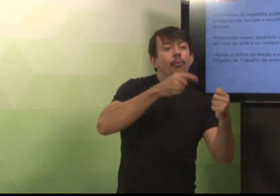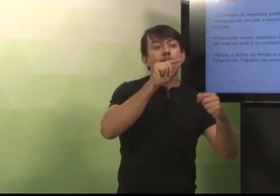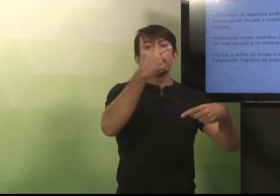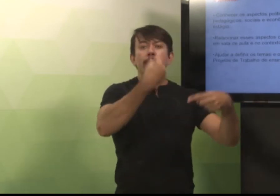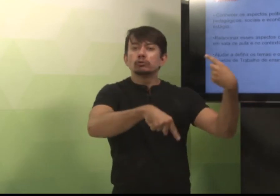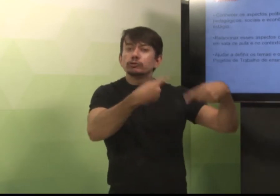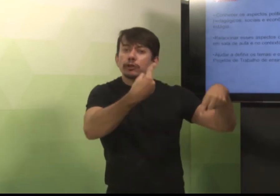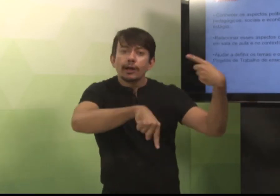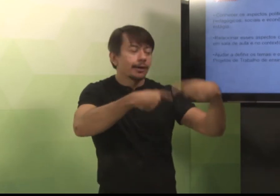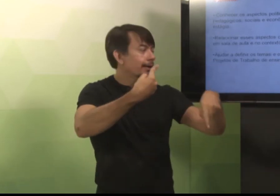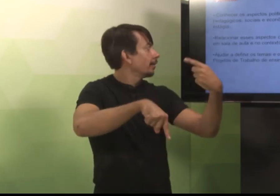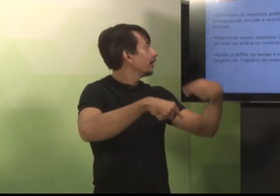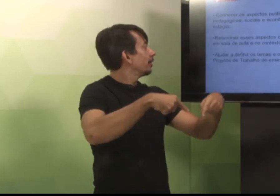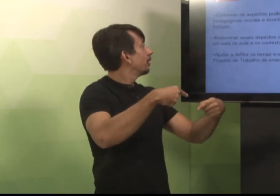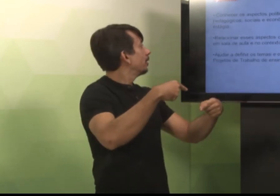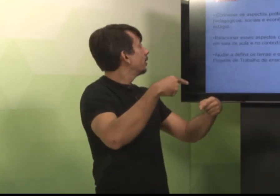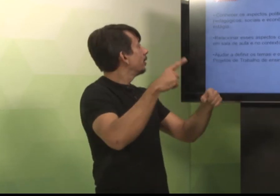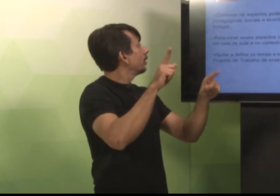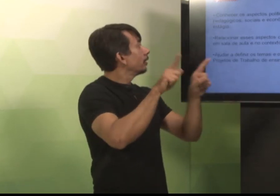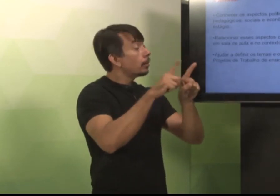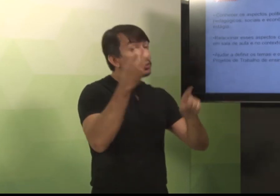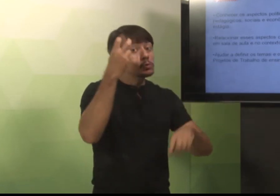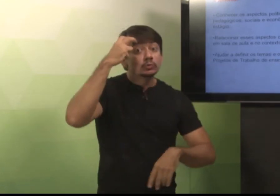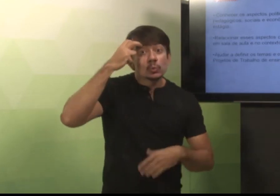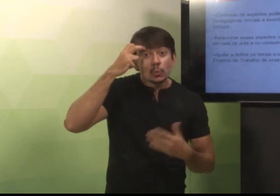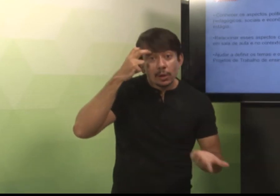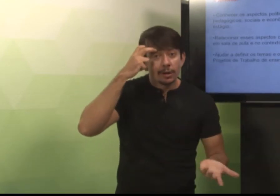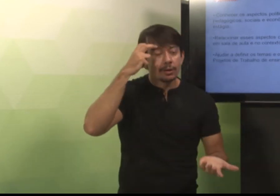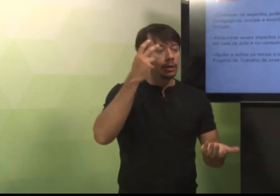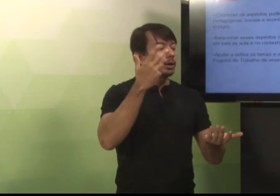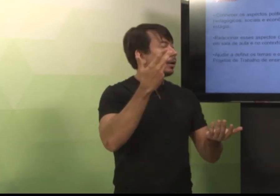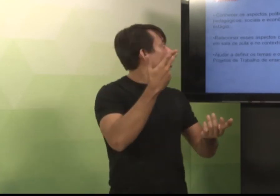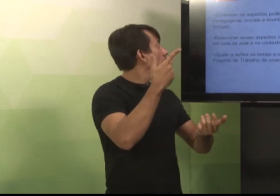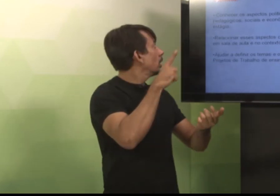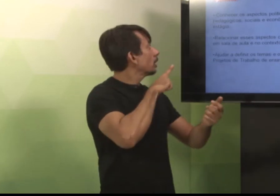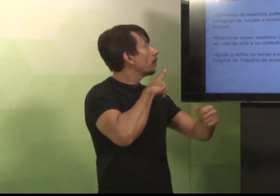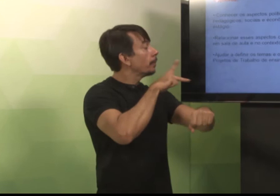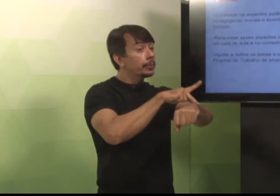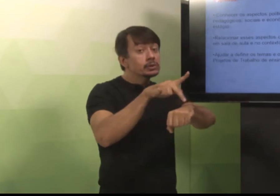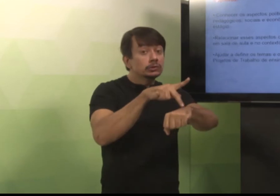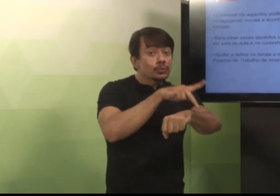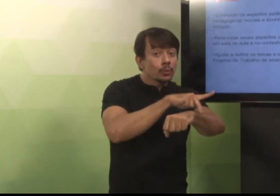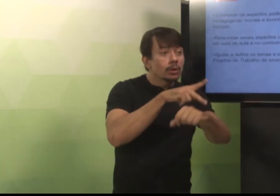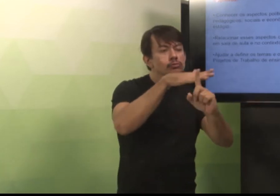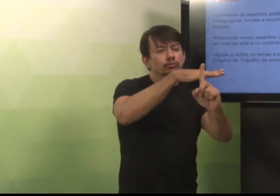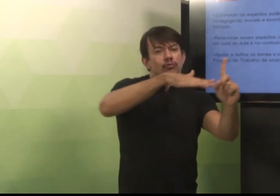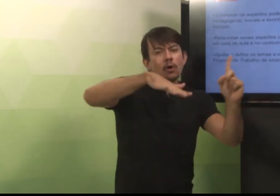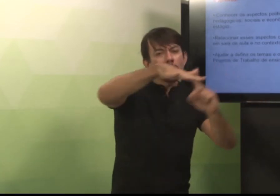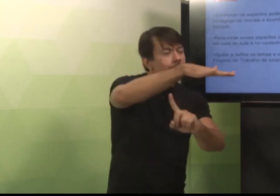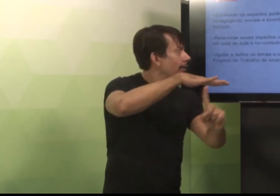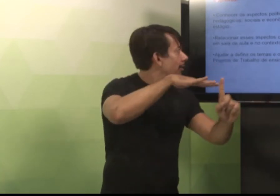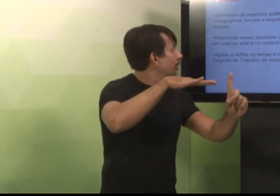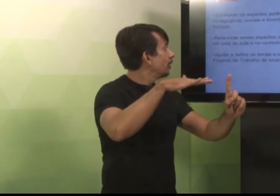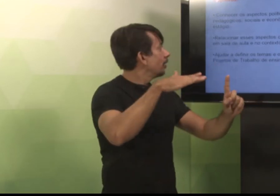cultural do contexto escolar, bem como pedagógico, socioeconômicos, desse